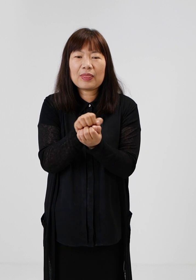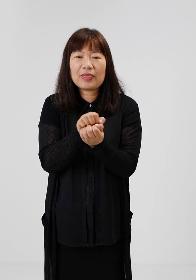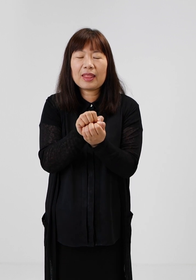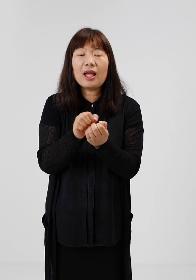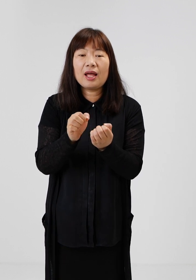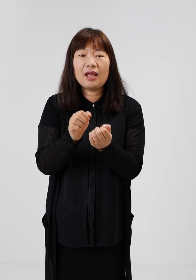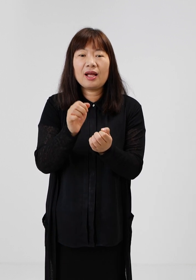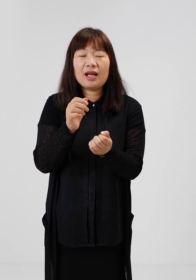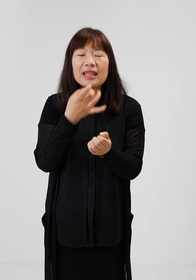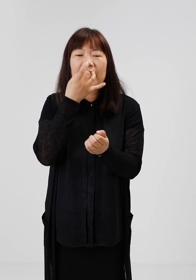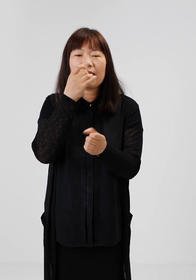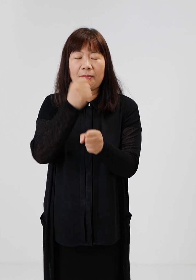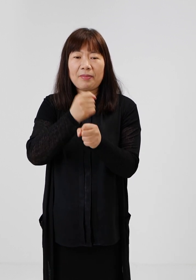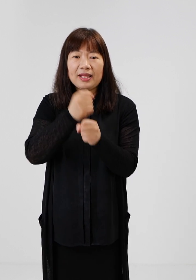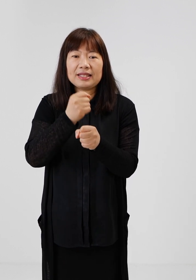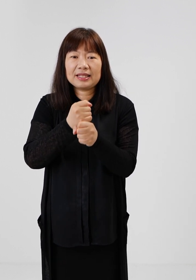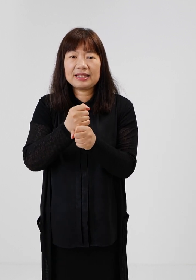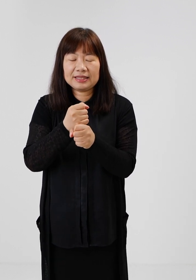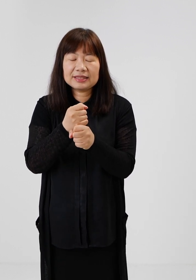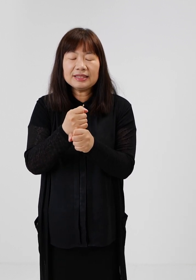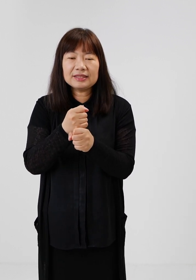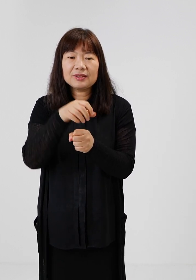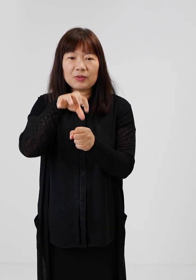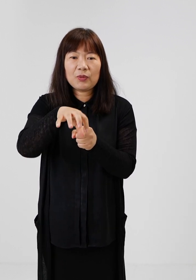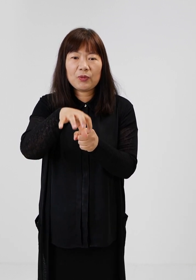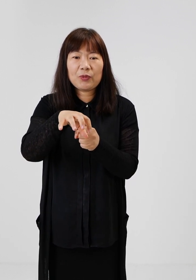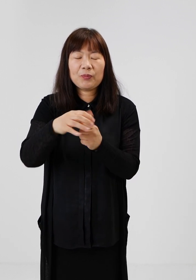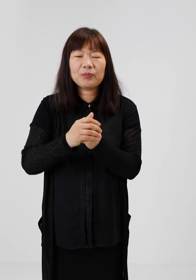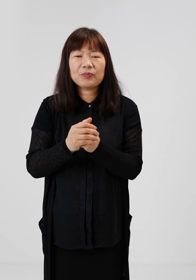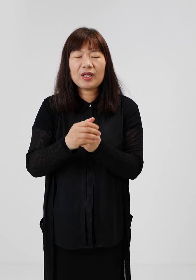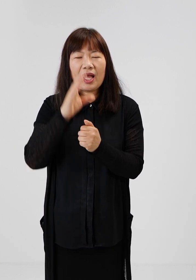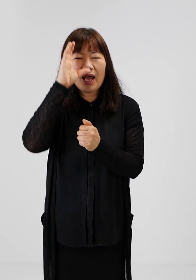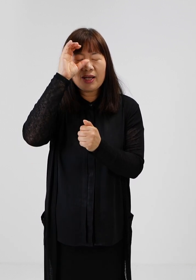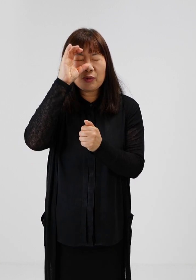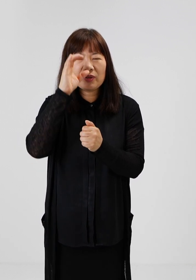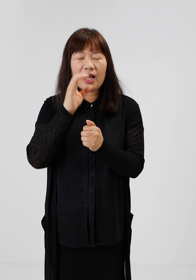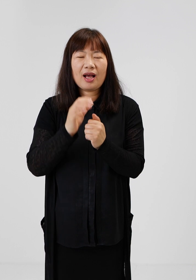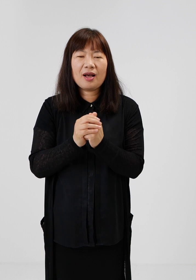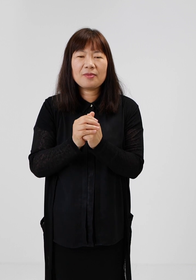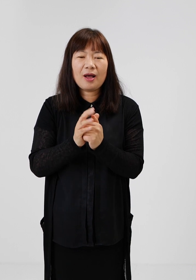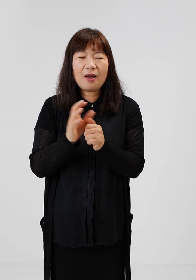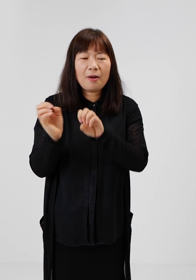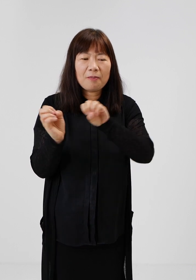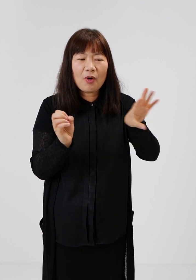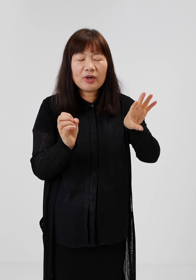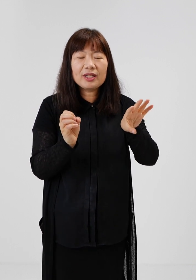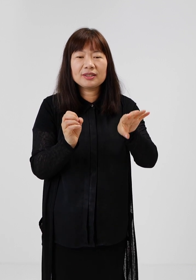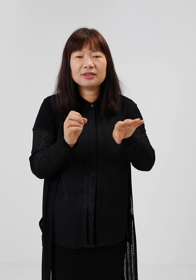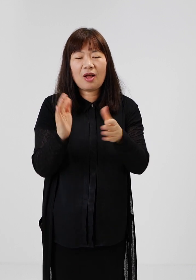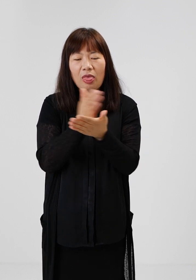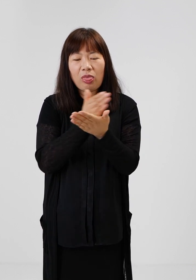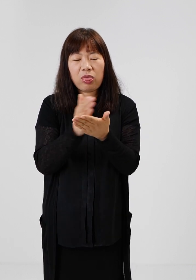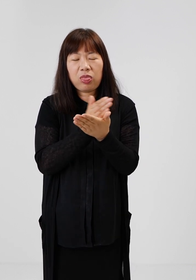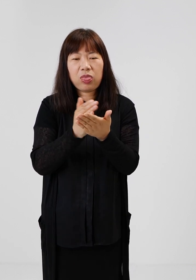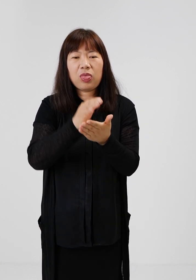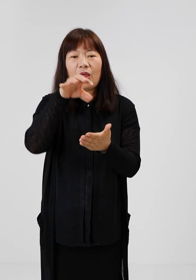뭐죠? 알곡과 가라지를 구분하는 농사의 현장 아니겠어요?